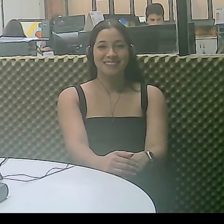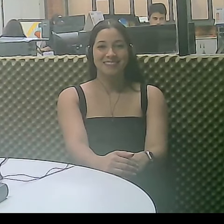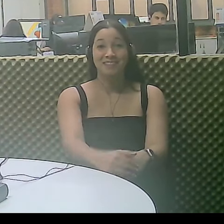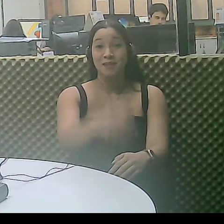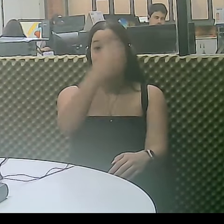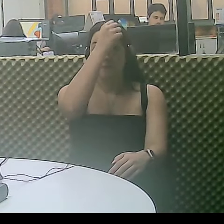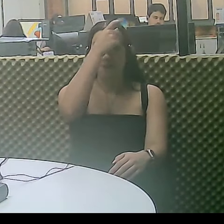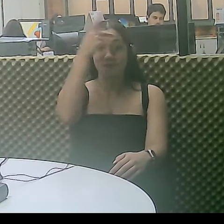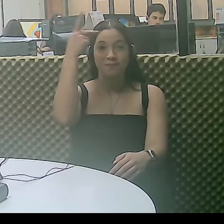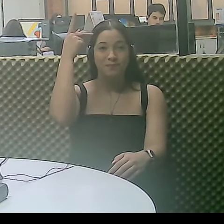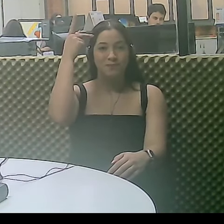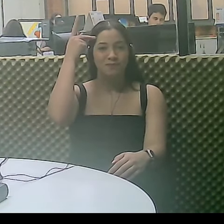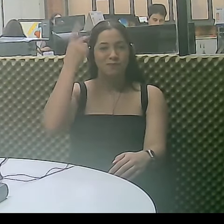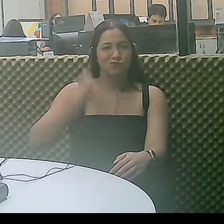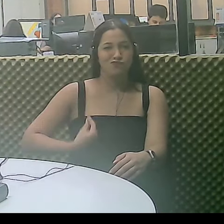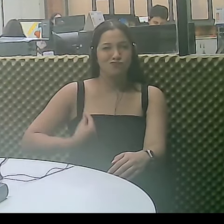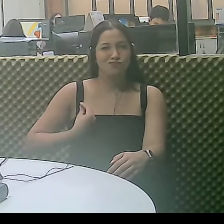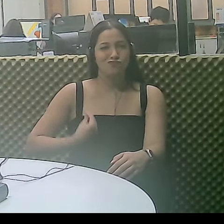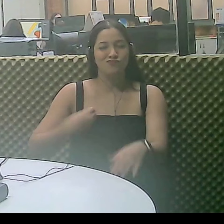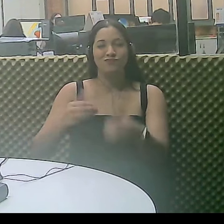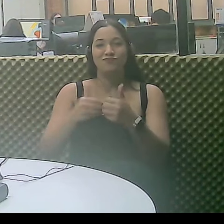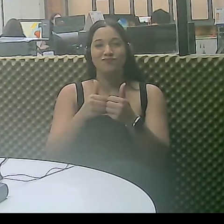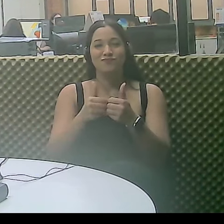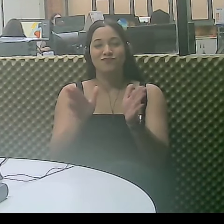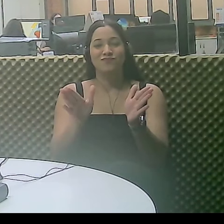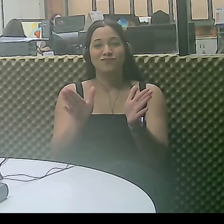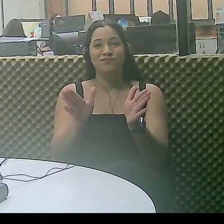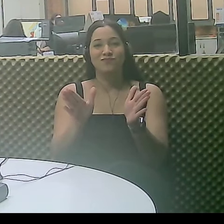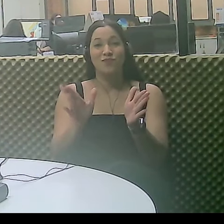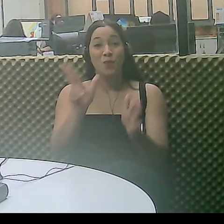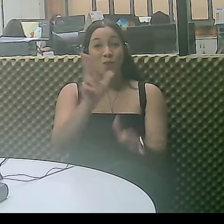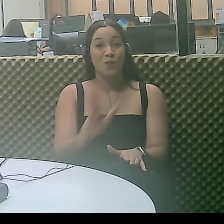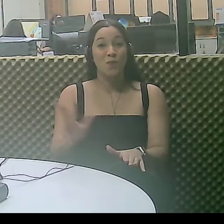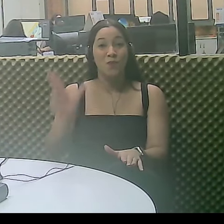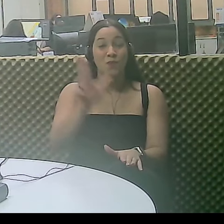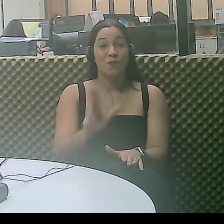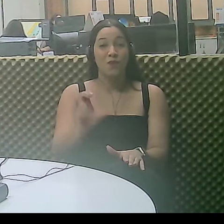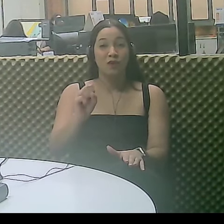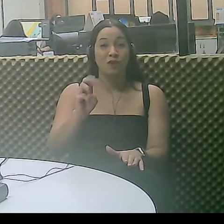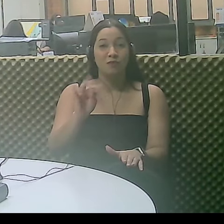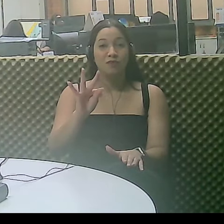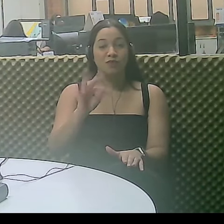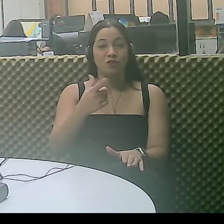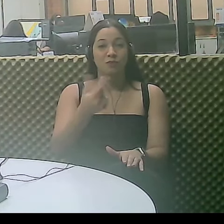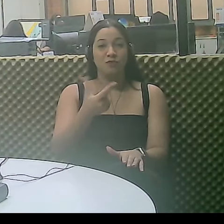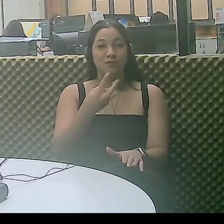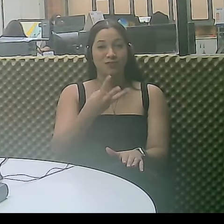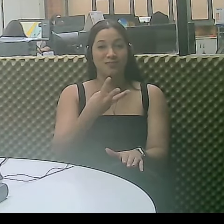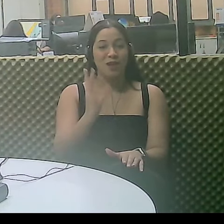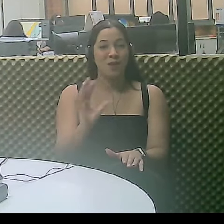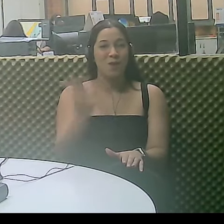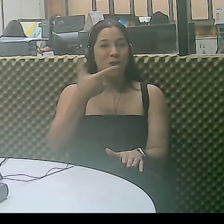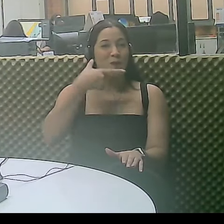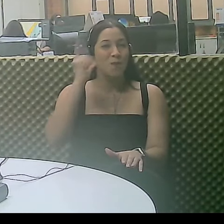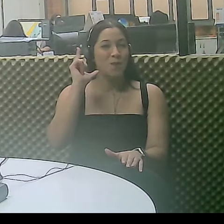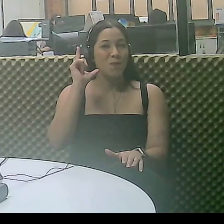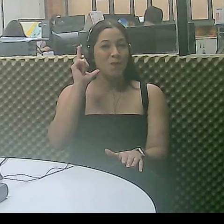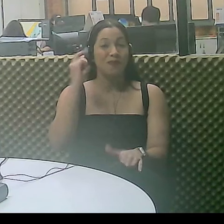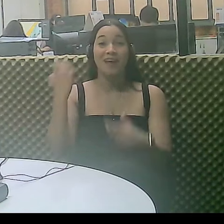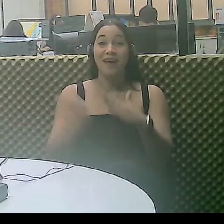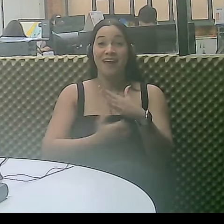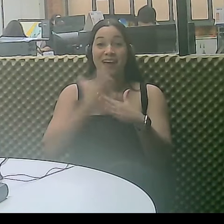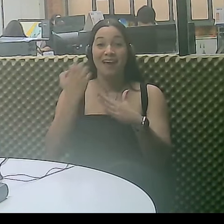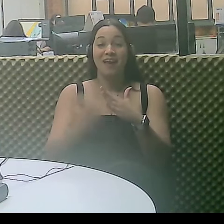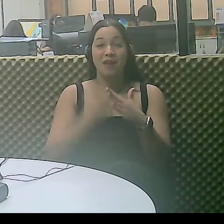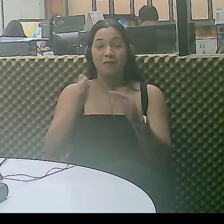A Prefeitura marcou presença na abertura do Uberlândia Summit 2023, que aconteceu ontem. A empresa